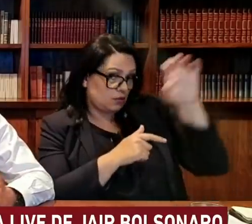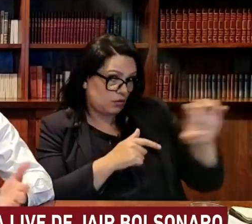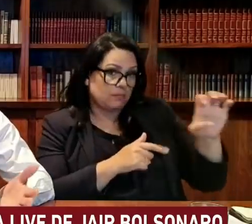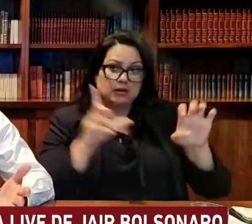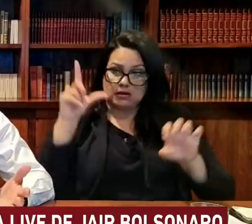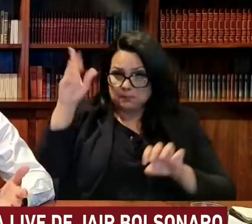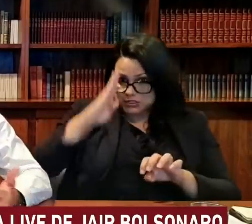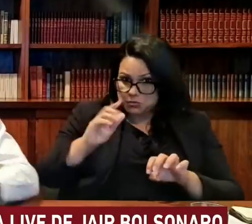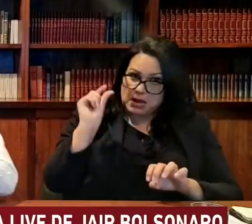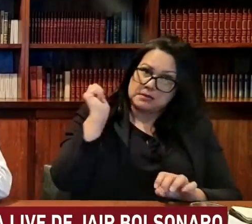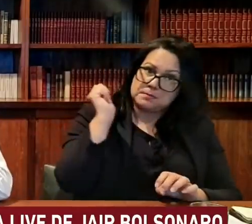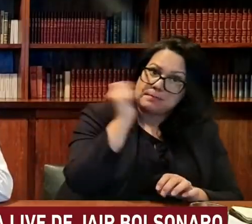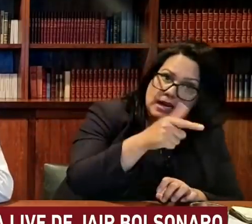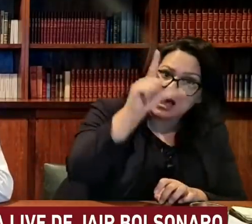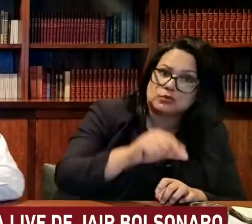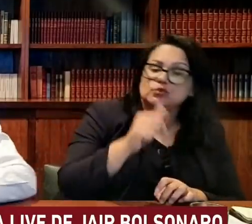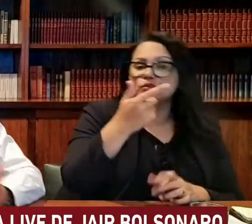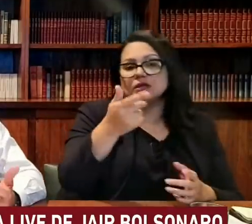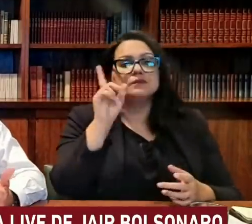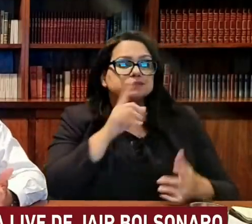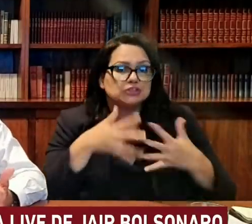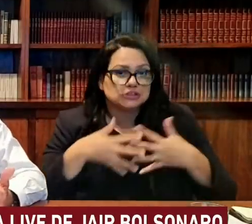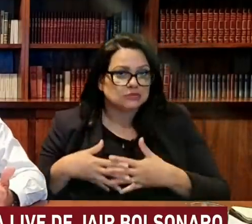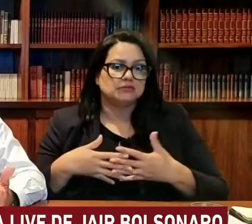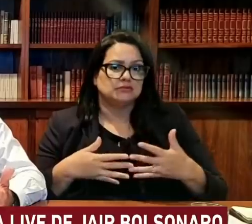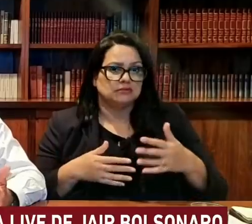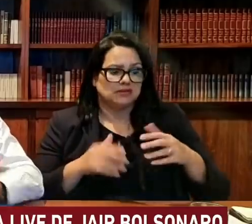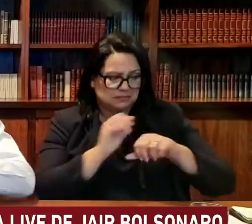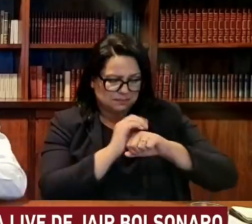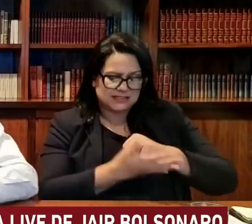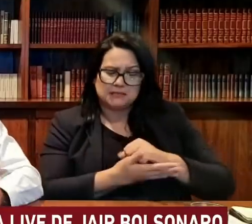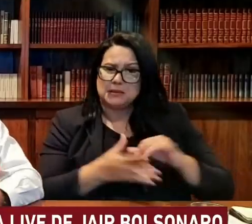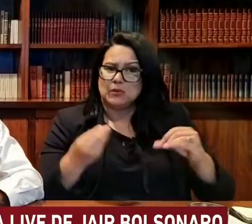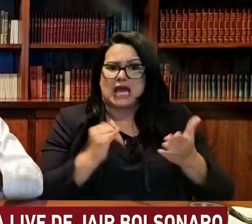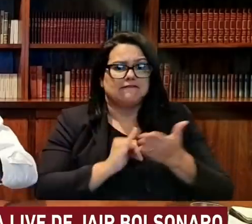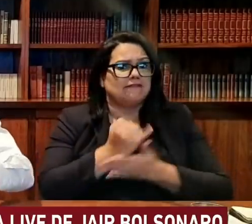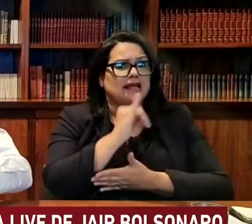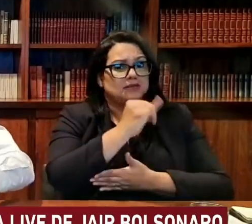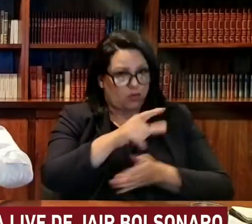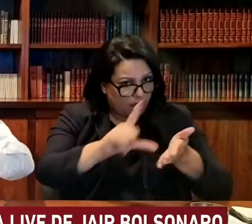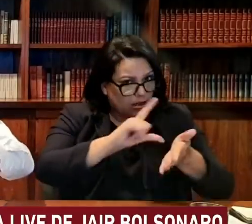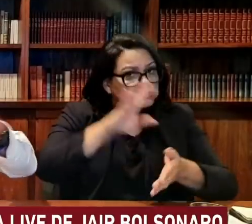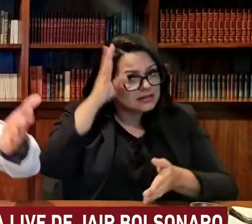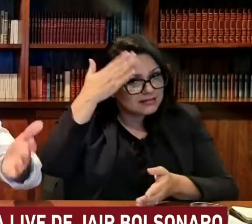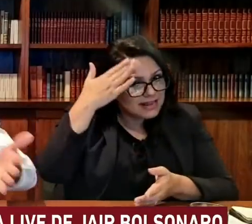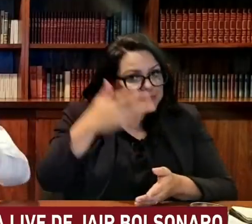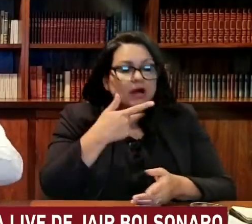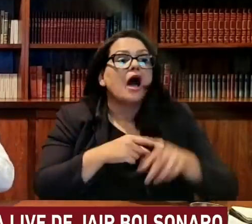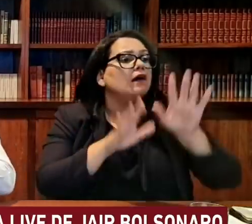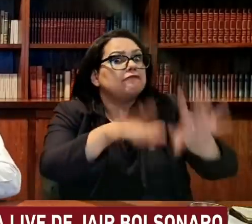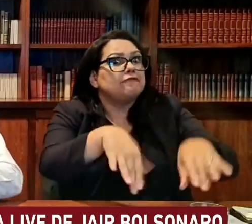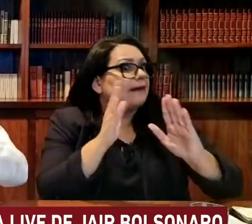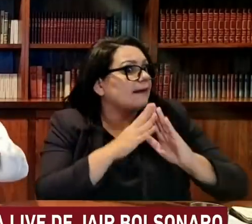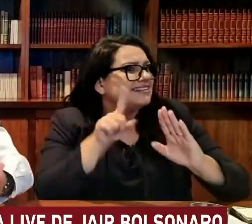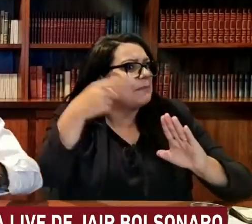uma realidade. Na questão da pandemia, sofremos muito com a inflação também. Lá era aquela política, né? Fica em casa, a economia te vê depois.